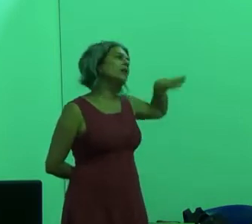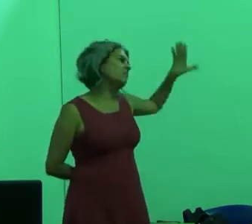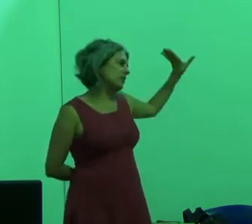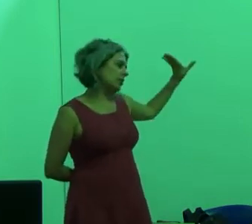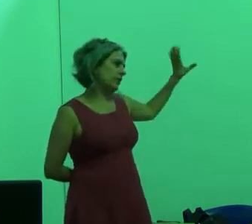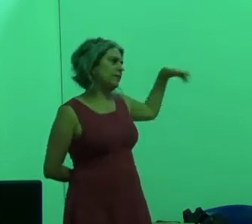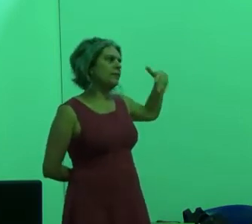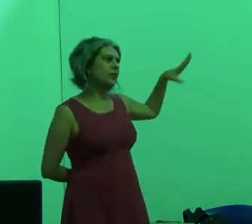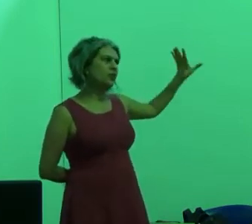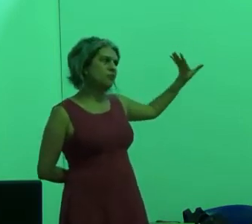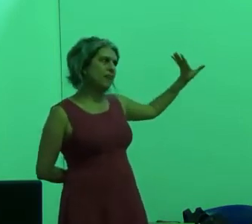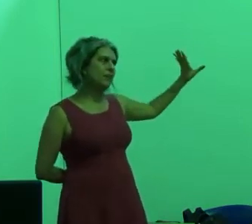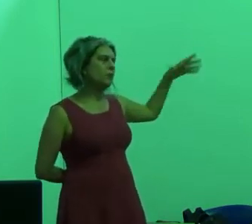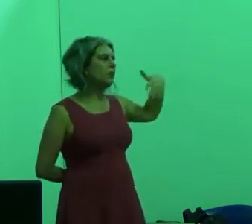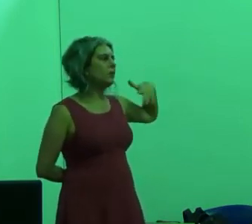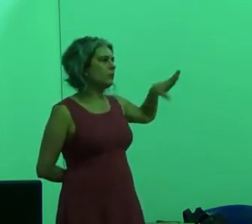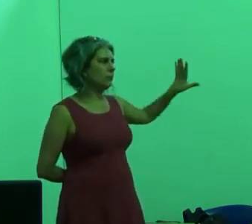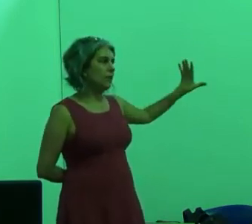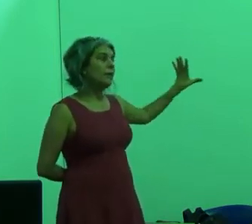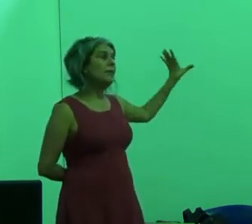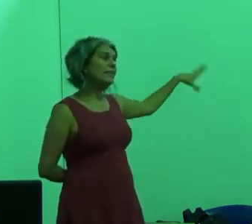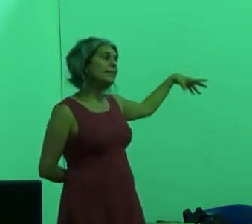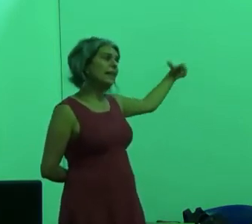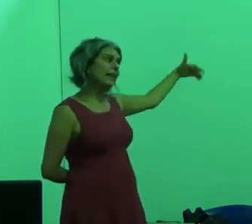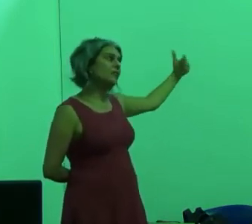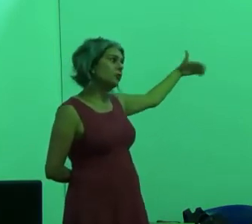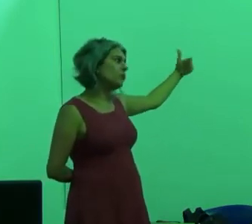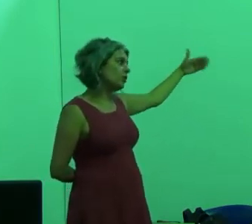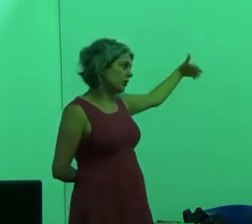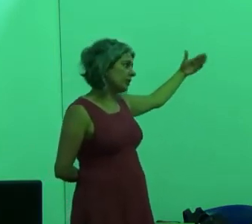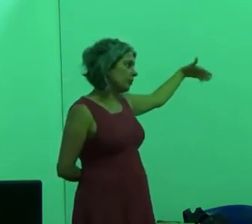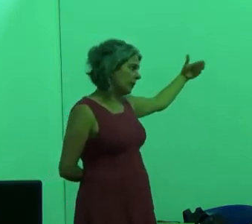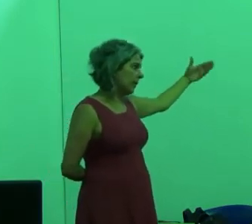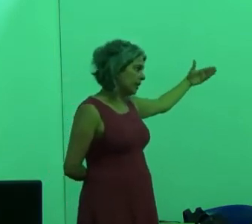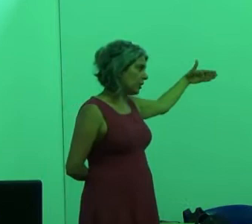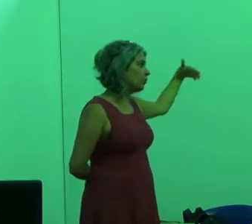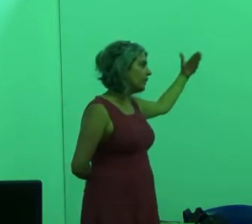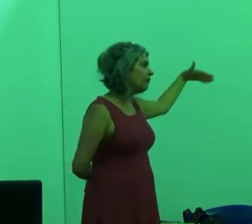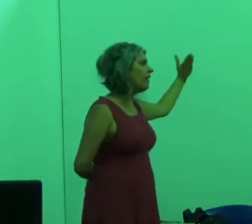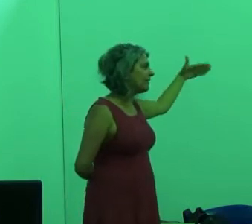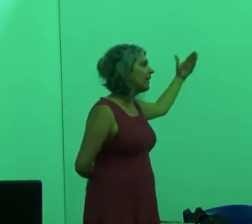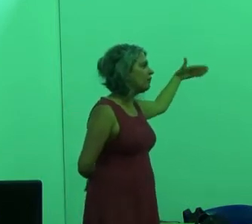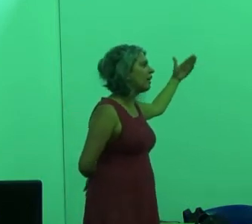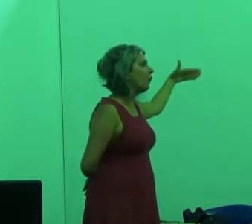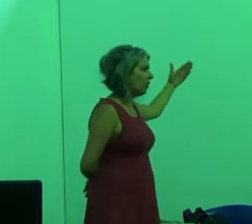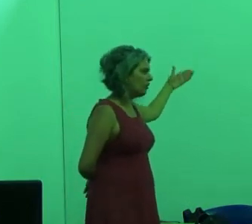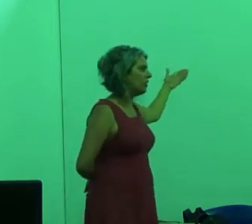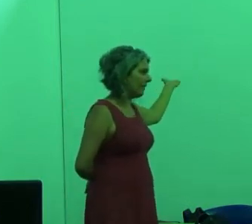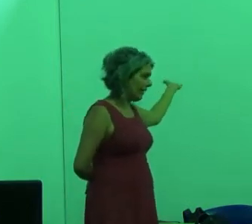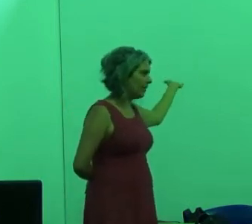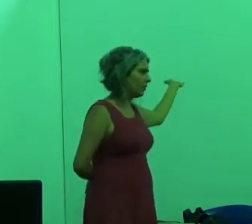Se vocês quiserem, a gente conversa sobre isso. Mas esse cara discutindo essa problemática do que vai ter valor de literário,